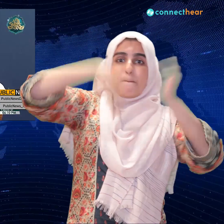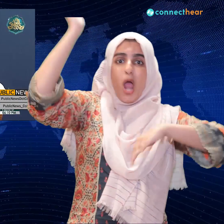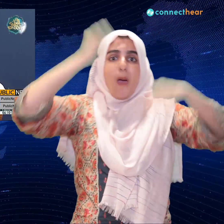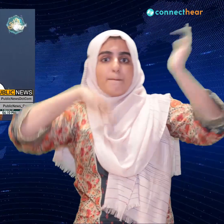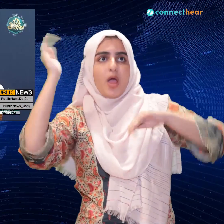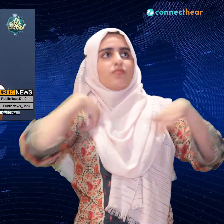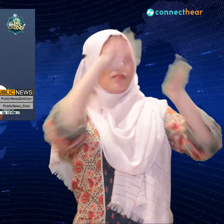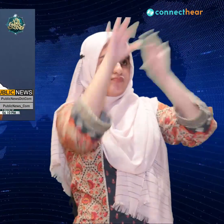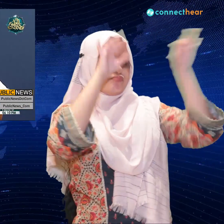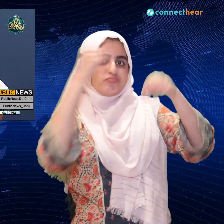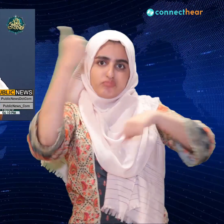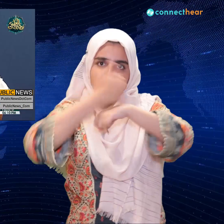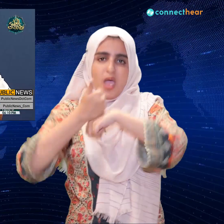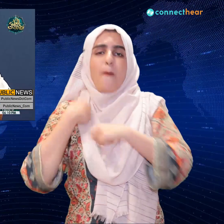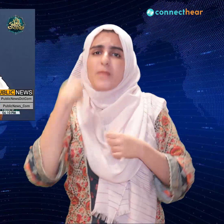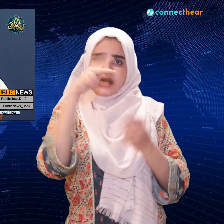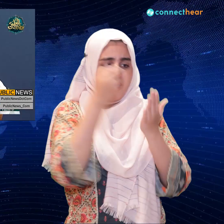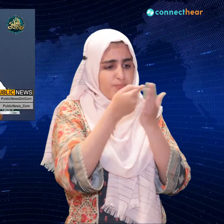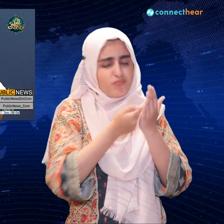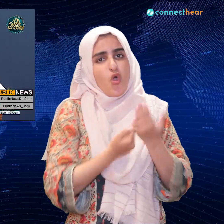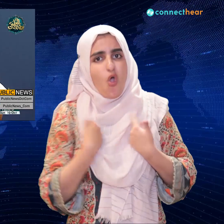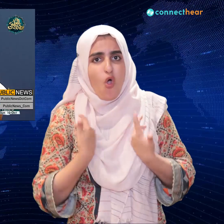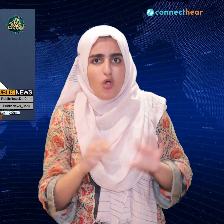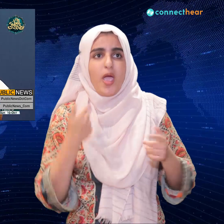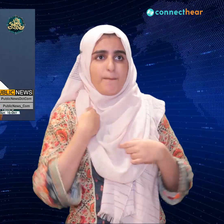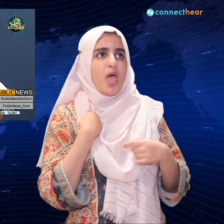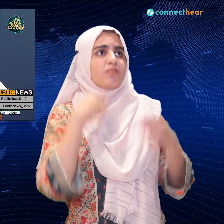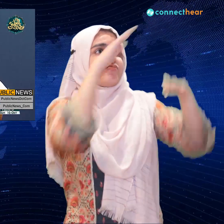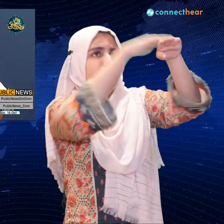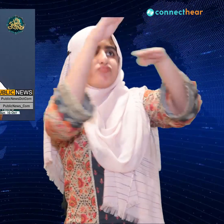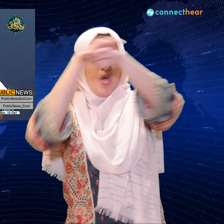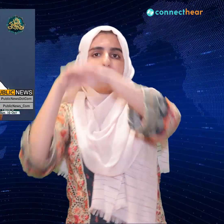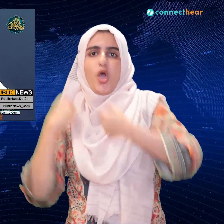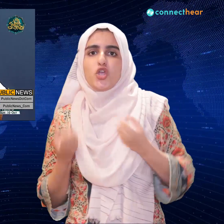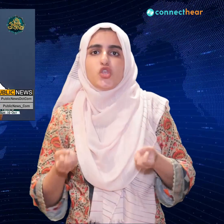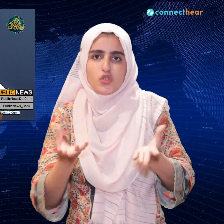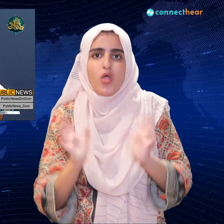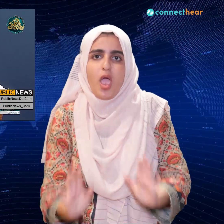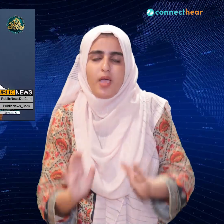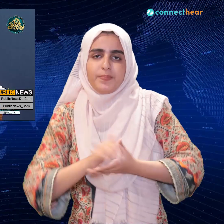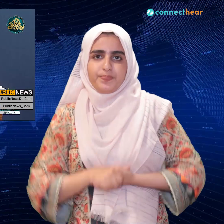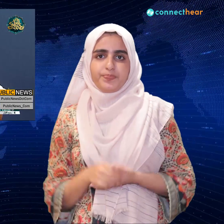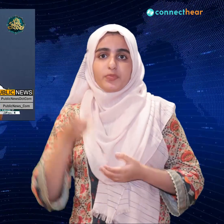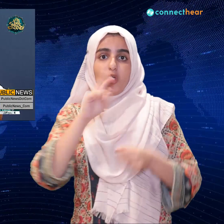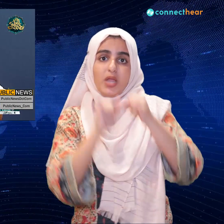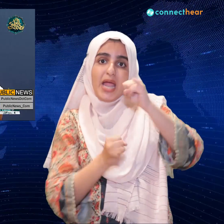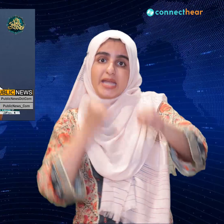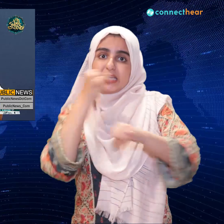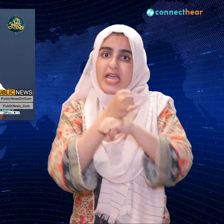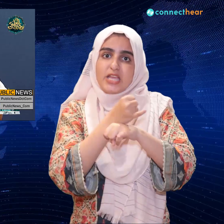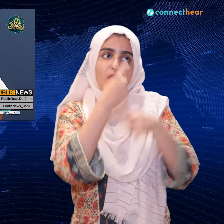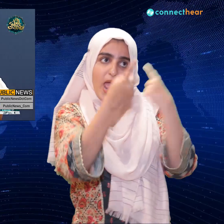اوپر لے کے آئیں گے. کئی نام بھی ہم نے ابھی دیکھ لیے ہیں، ان کو اپروچ بھی کر رہے ہیں کہ اوپر سے ایک انٹرنیشنل بورڈ بنے